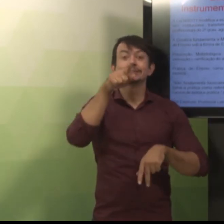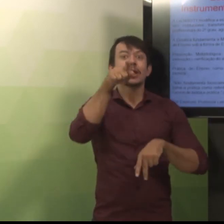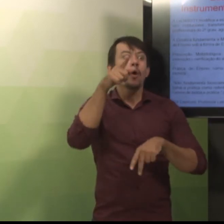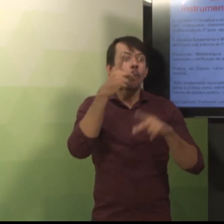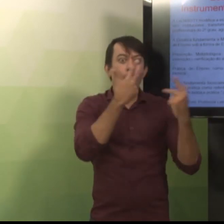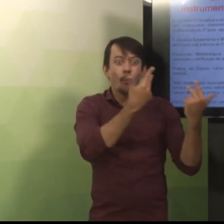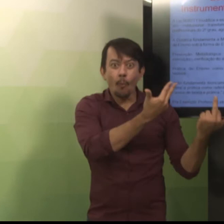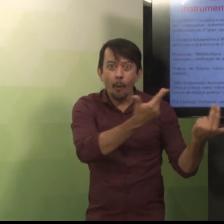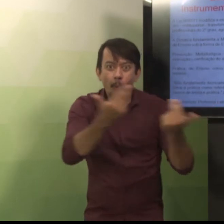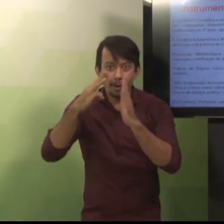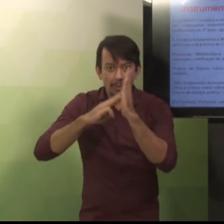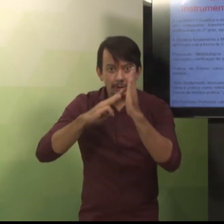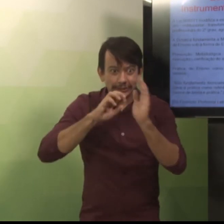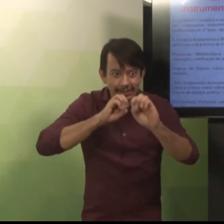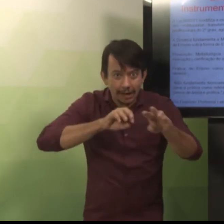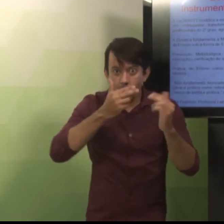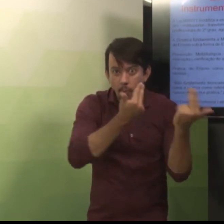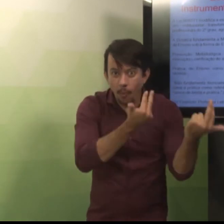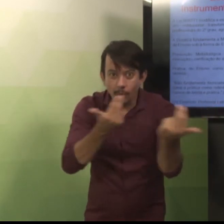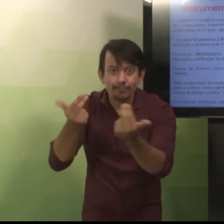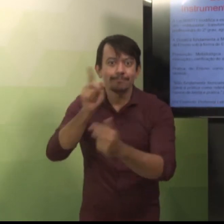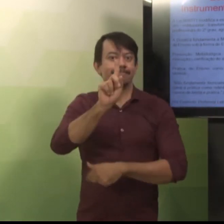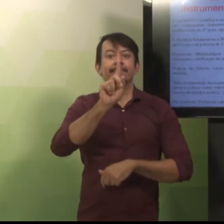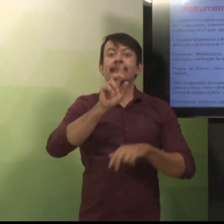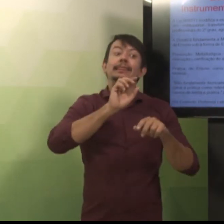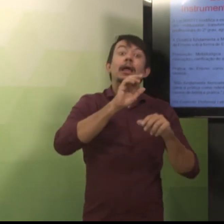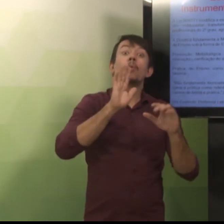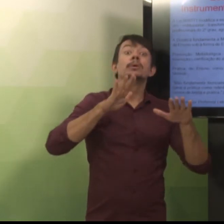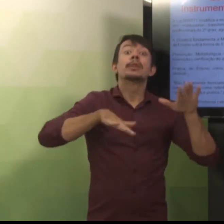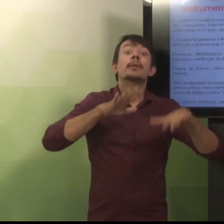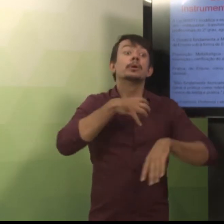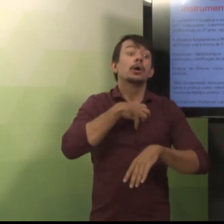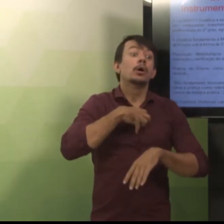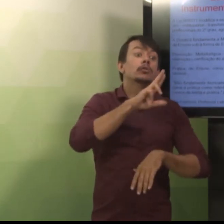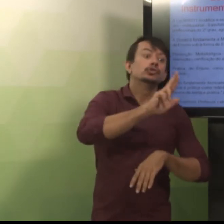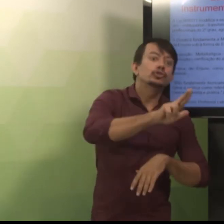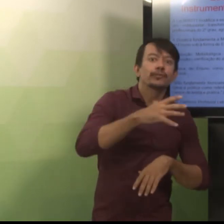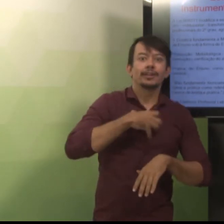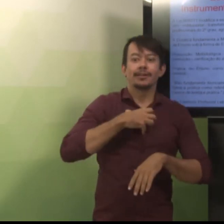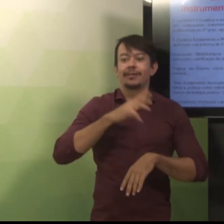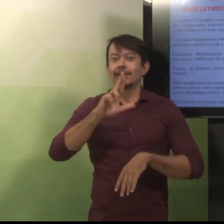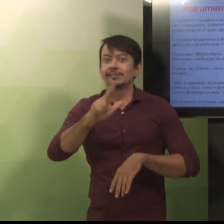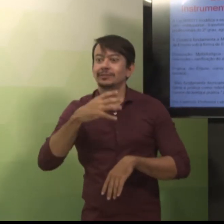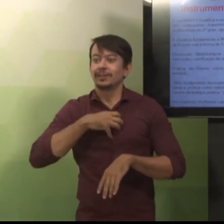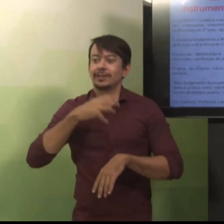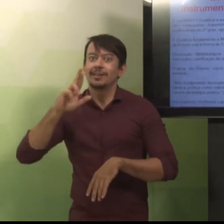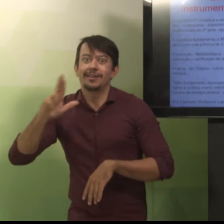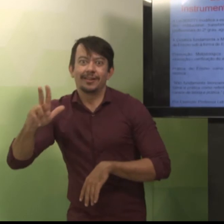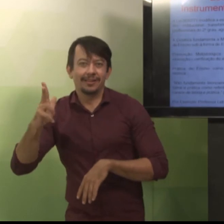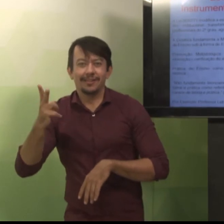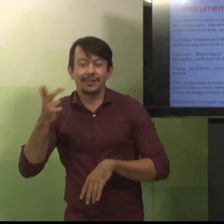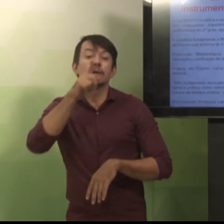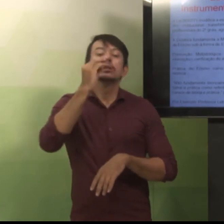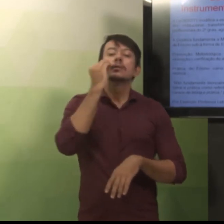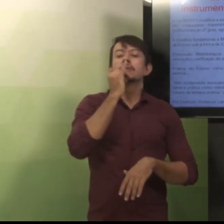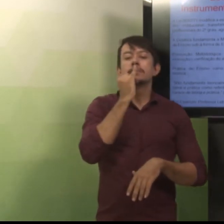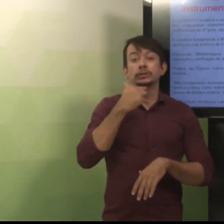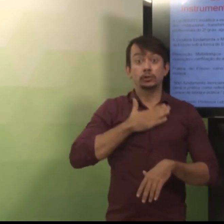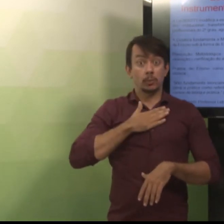diferentes, idades diferentes. Vou utilizar a mesma metodologia? Não, eu tenho que sentir as especificidades de cada